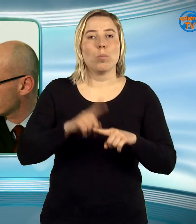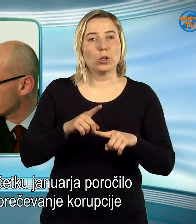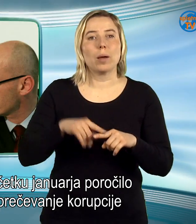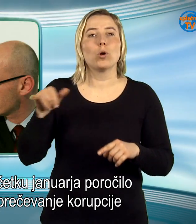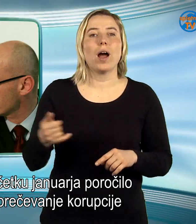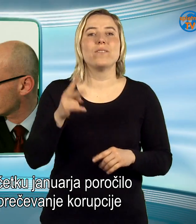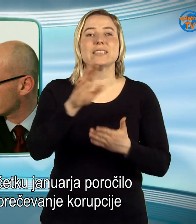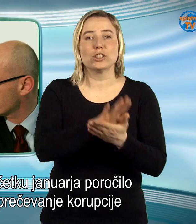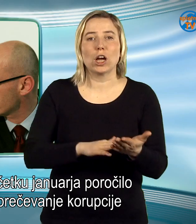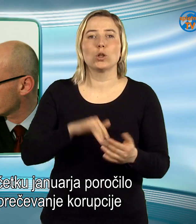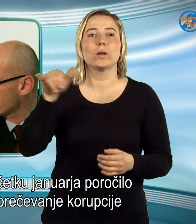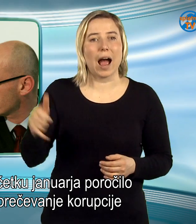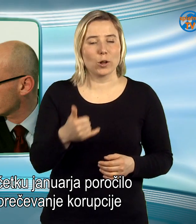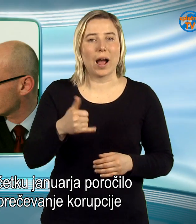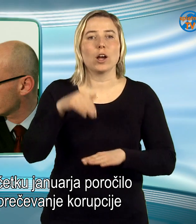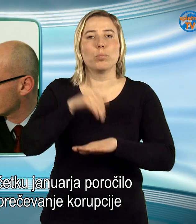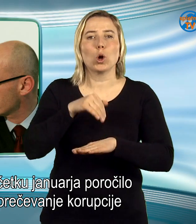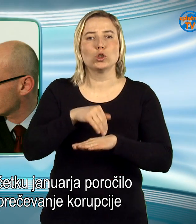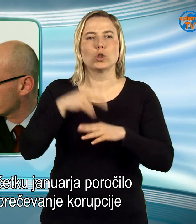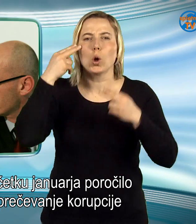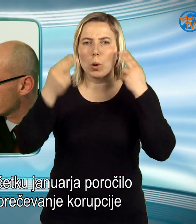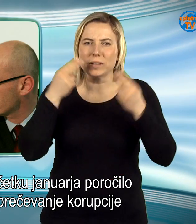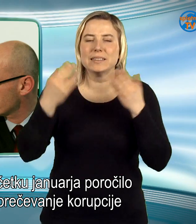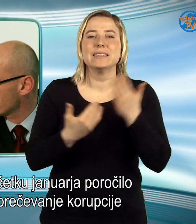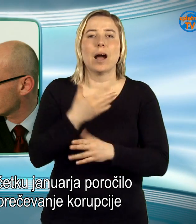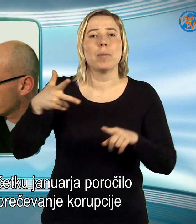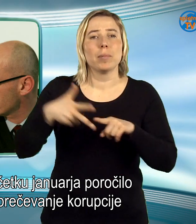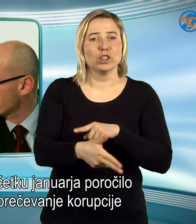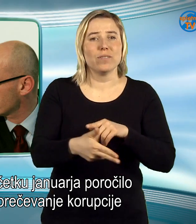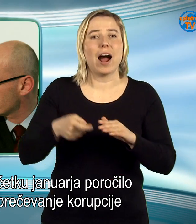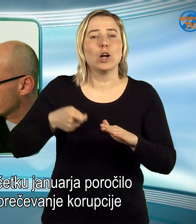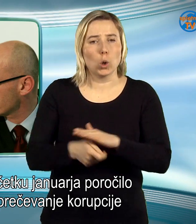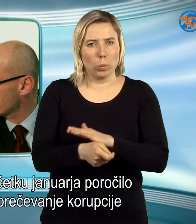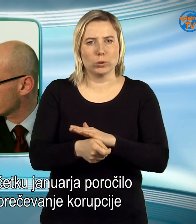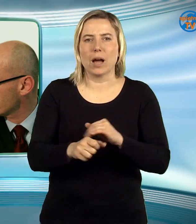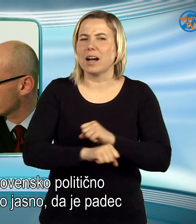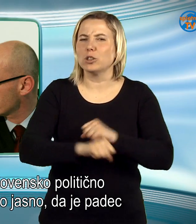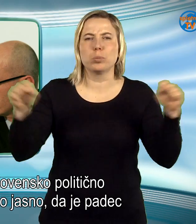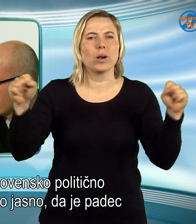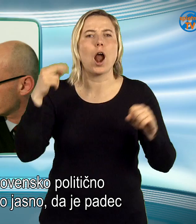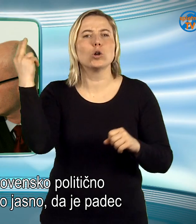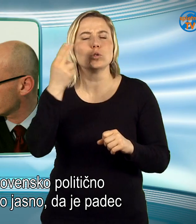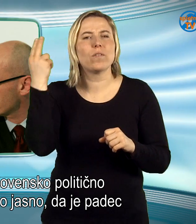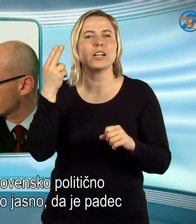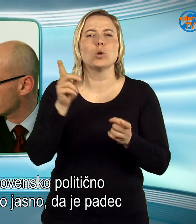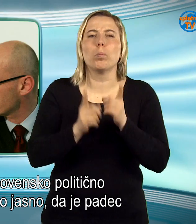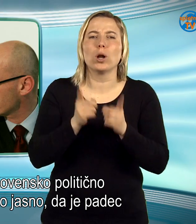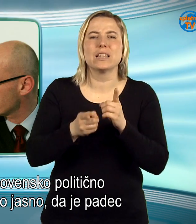Potem, ko je v začetku januarja poročilo Komisije za preprečevanje korupcije razburkalo slovensko politično prizorišče, je